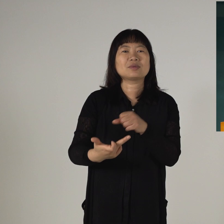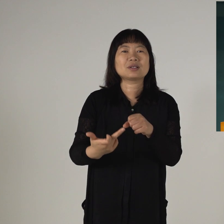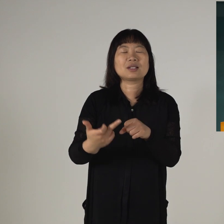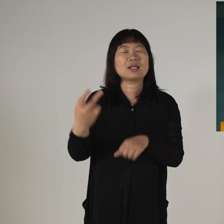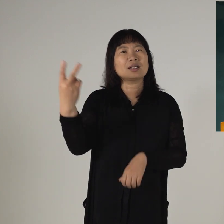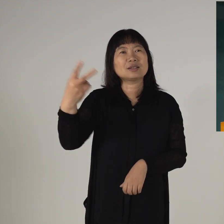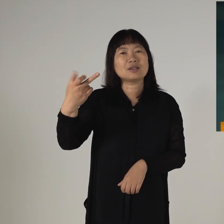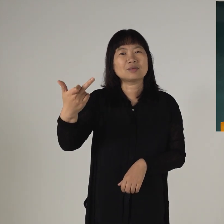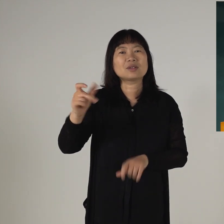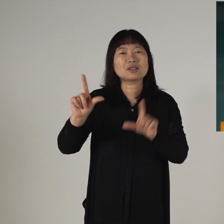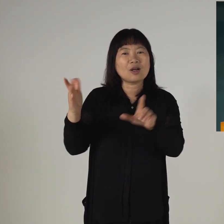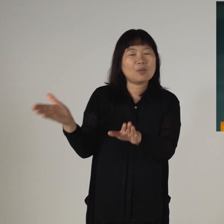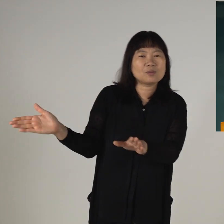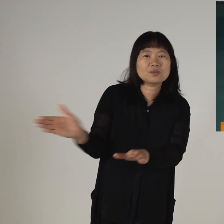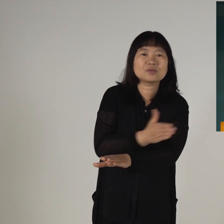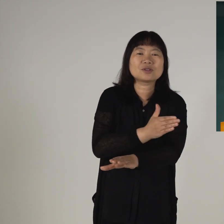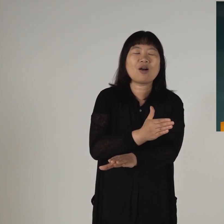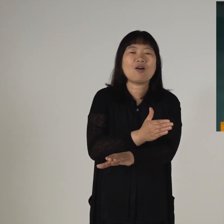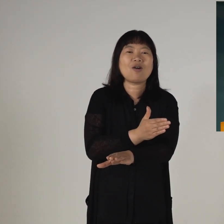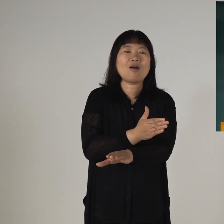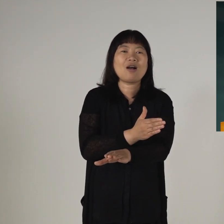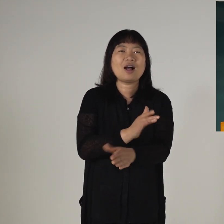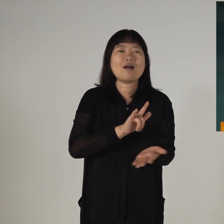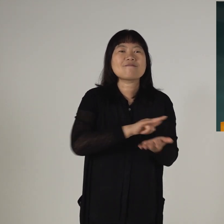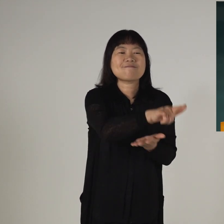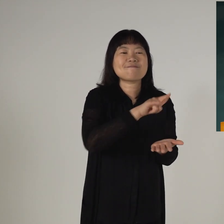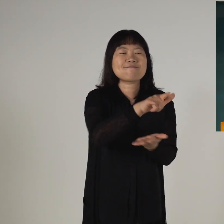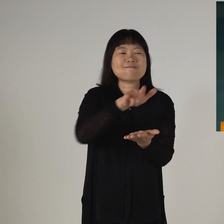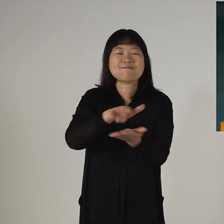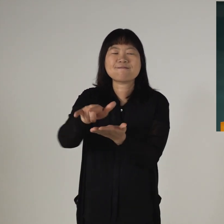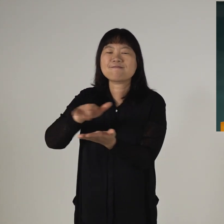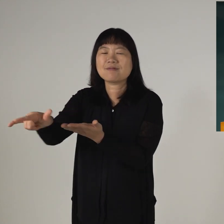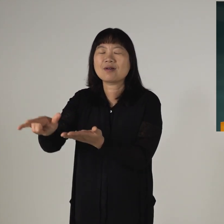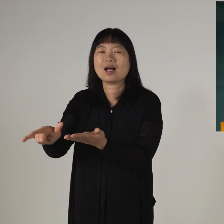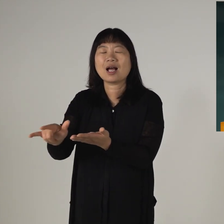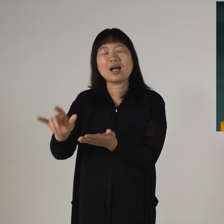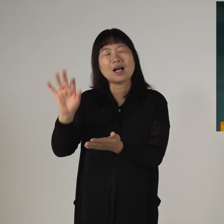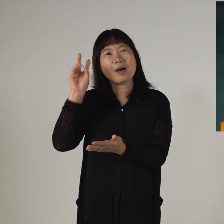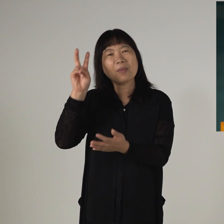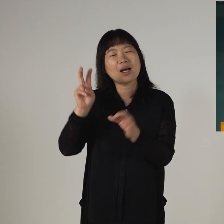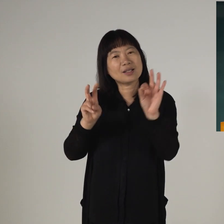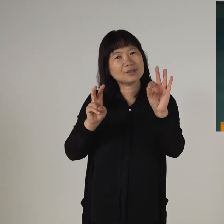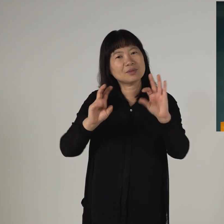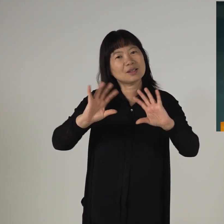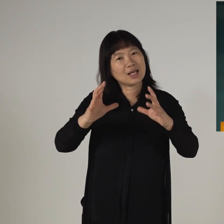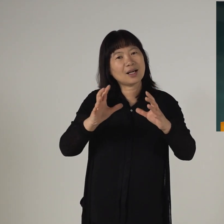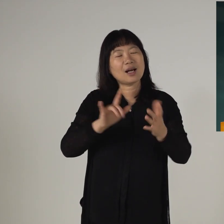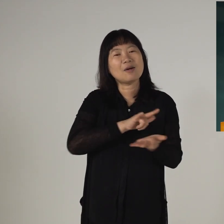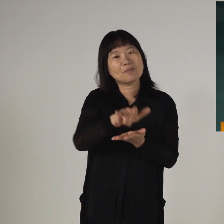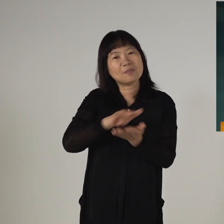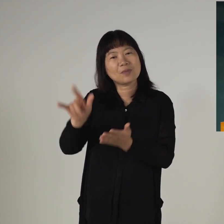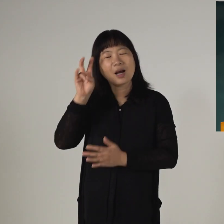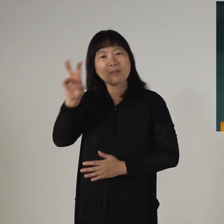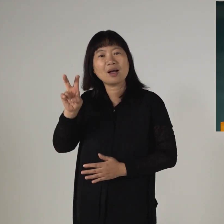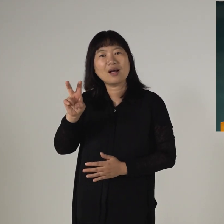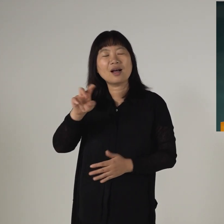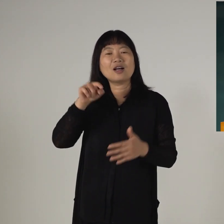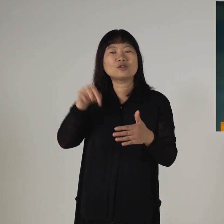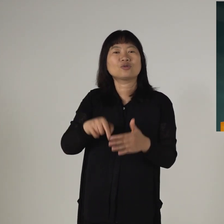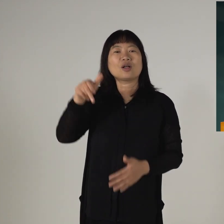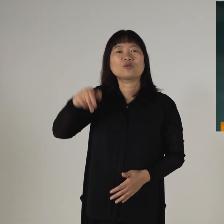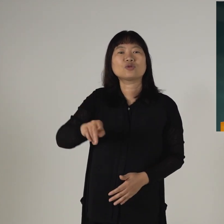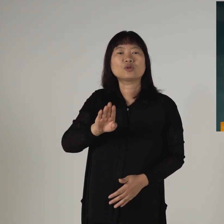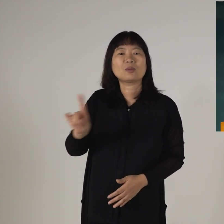2017년서부터 수많은 나라들을 돌아다녔어요. 한 10여 개 나라. 그 중에 쿠바가